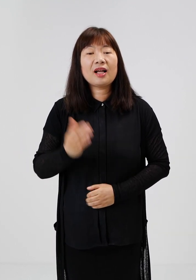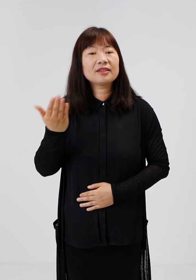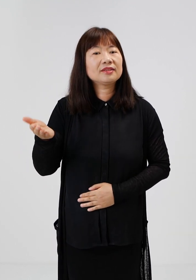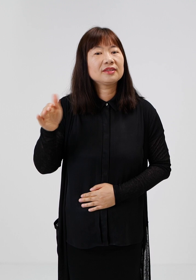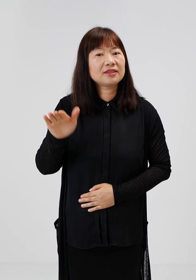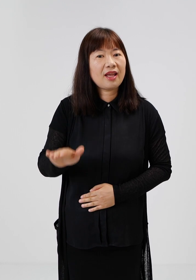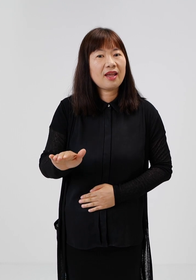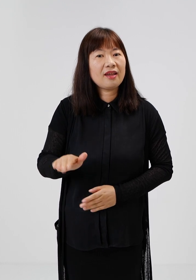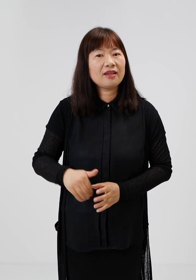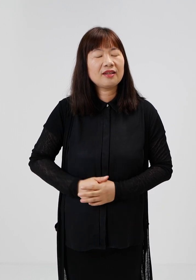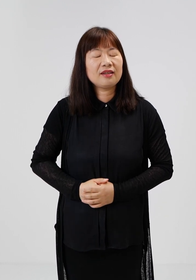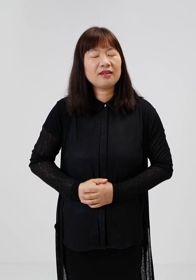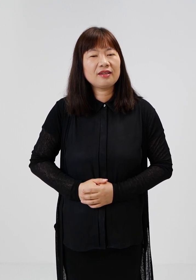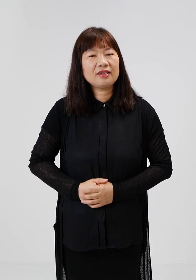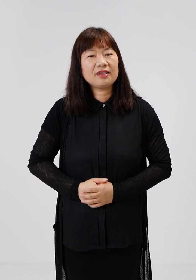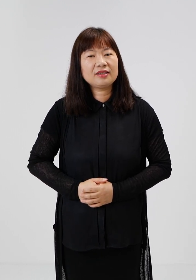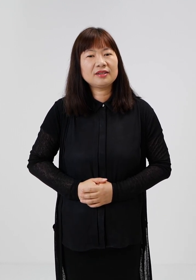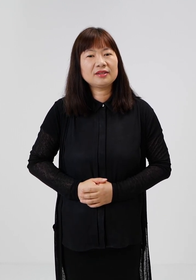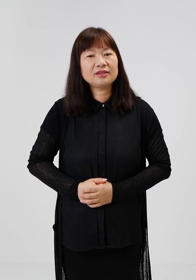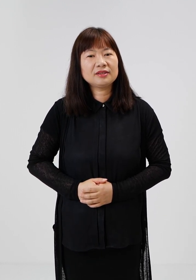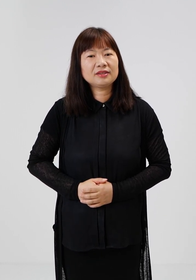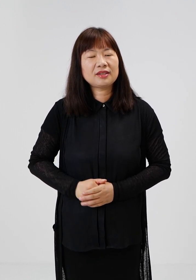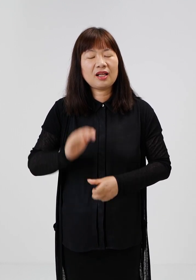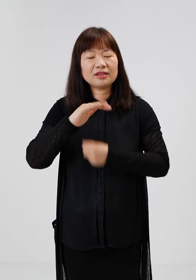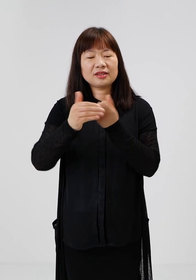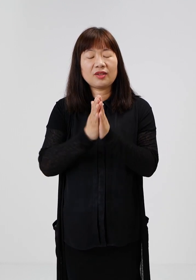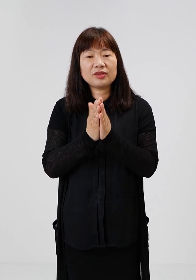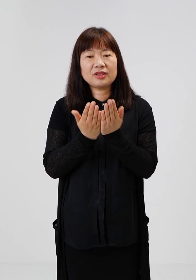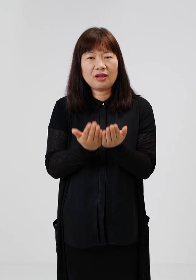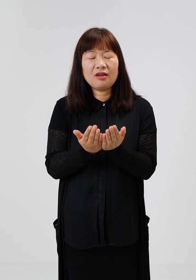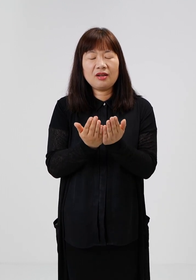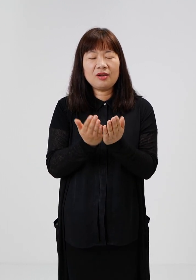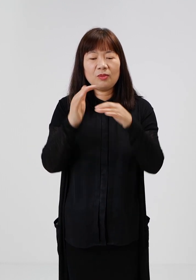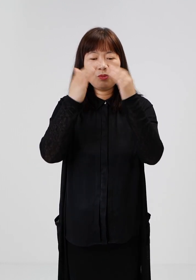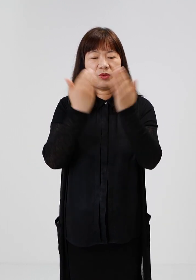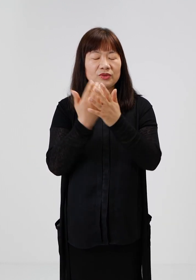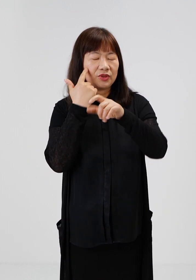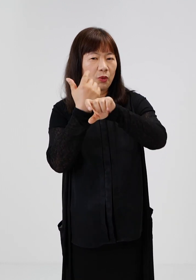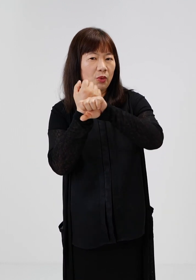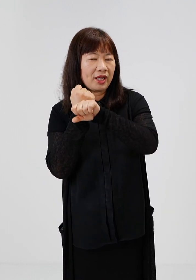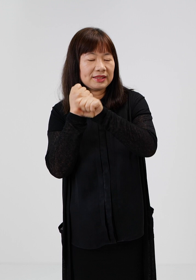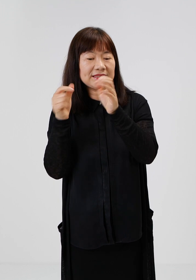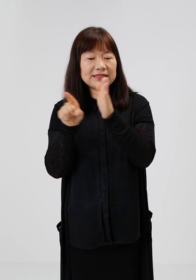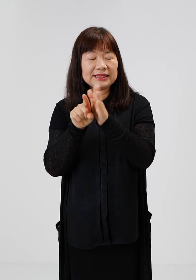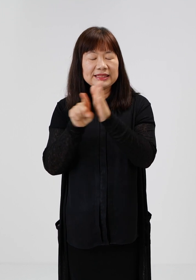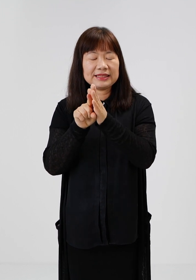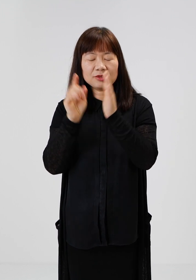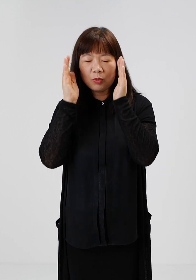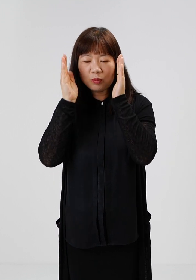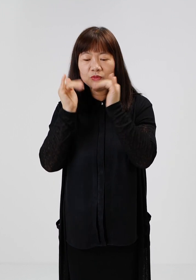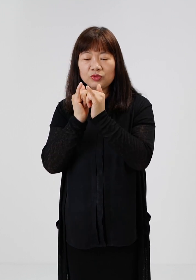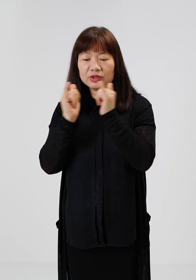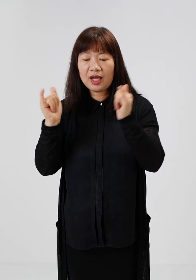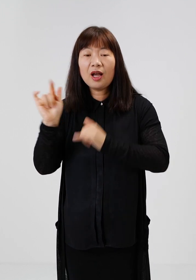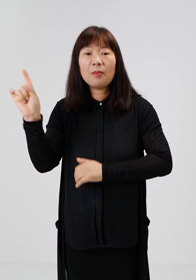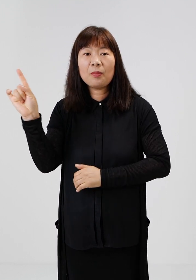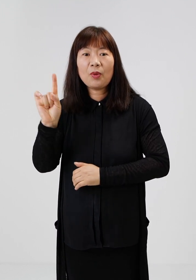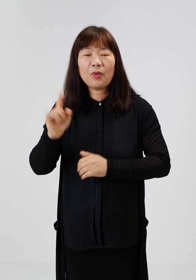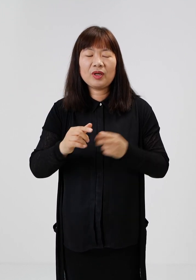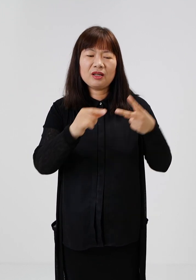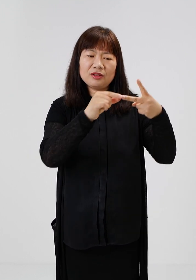그런데 이것을 성경 전체를 연구하는 신학자들은